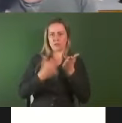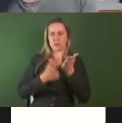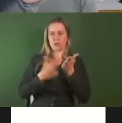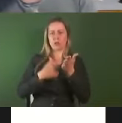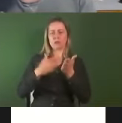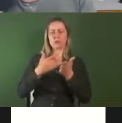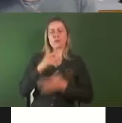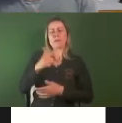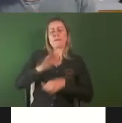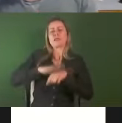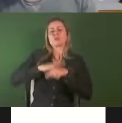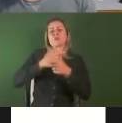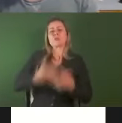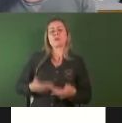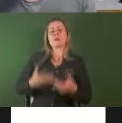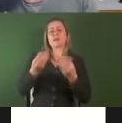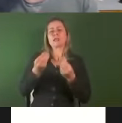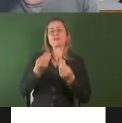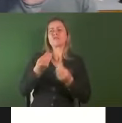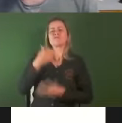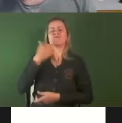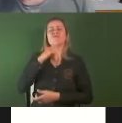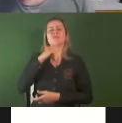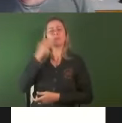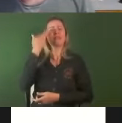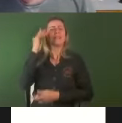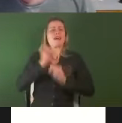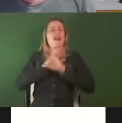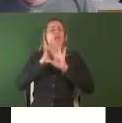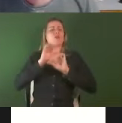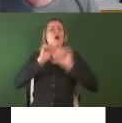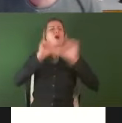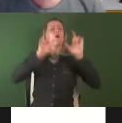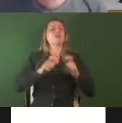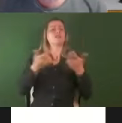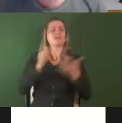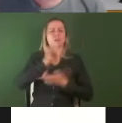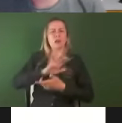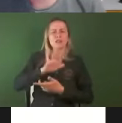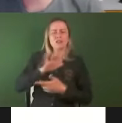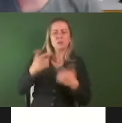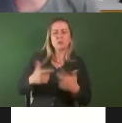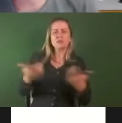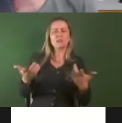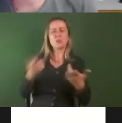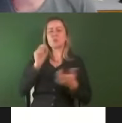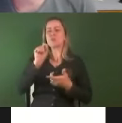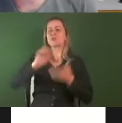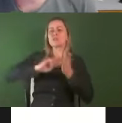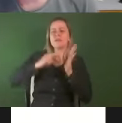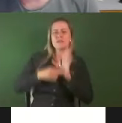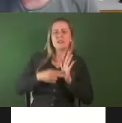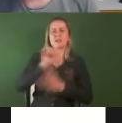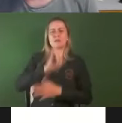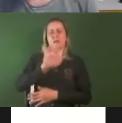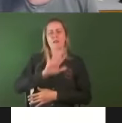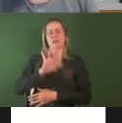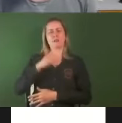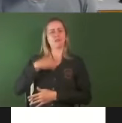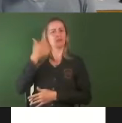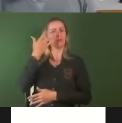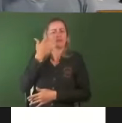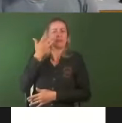noção nenhuma, referência nenhuma da onde vem essa imagem. o que é o que nós estamos vendo na realidade,